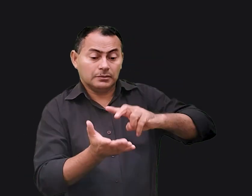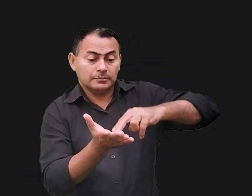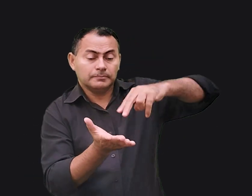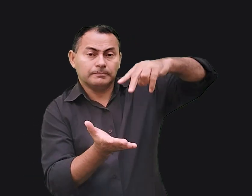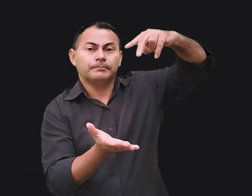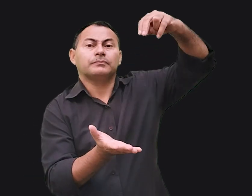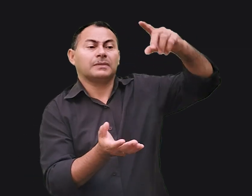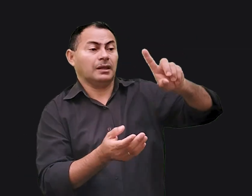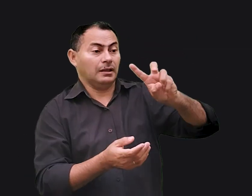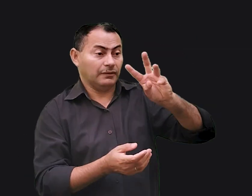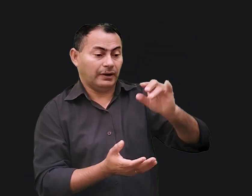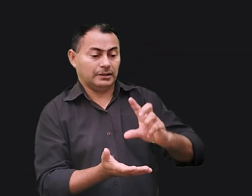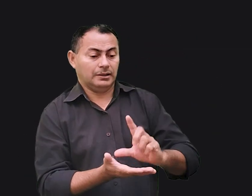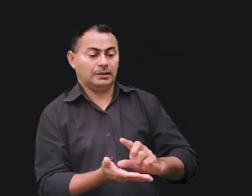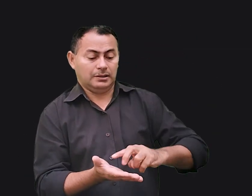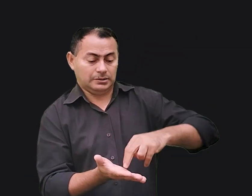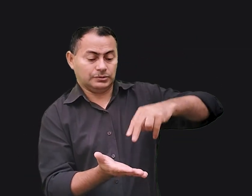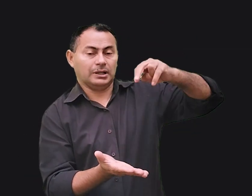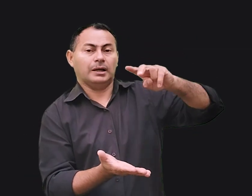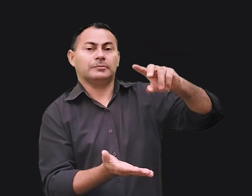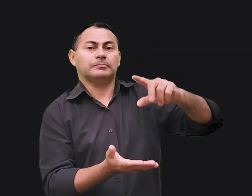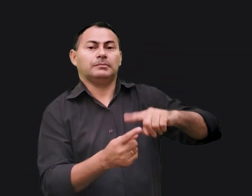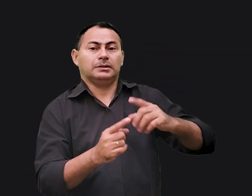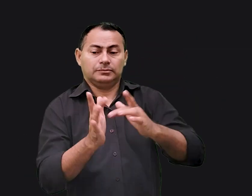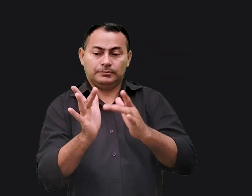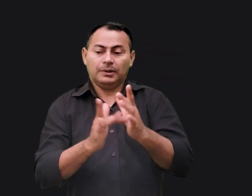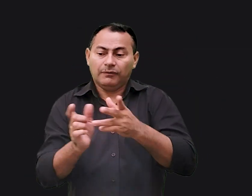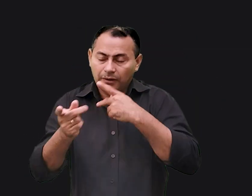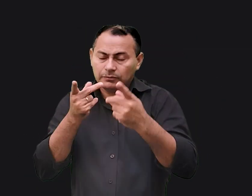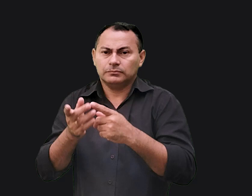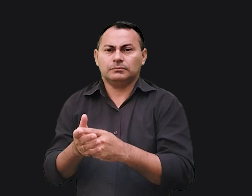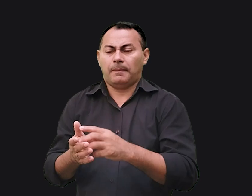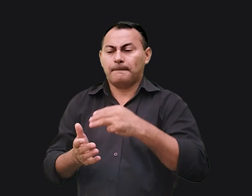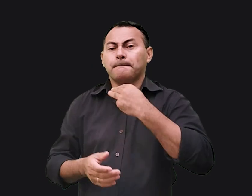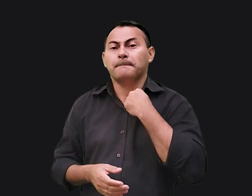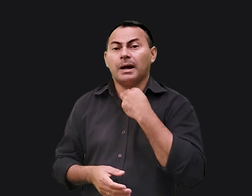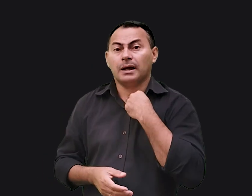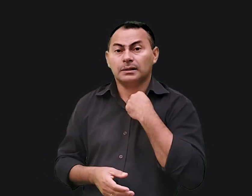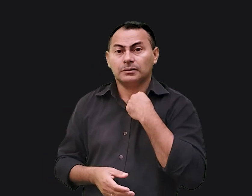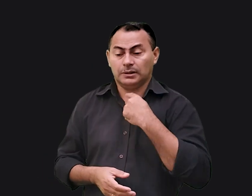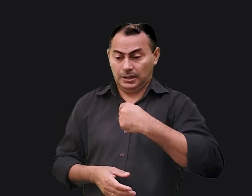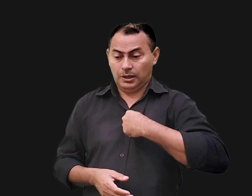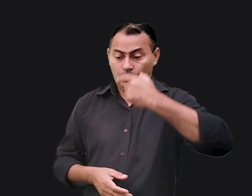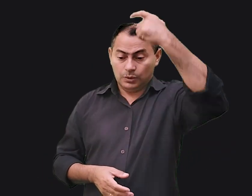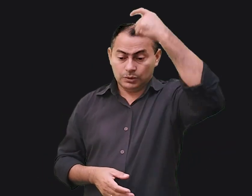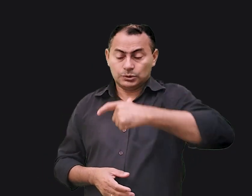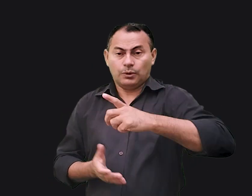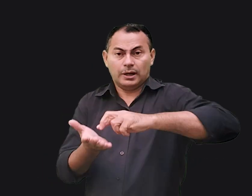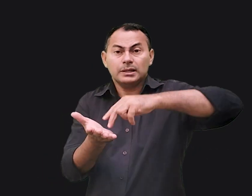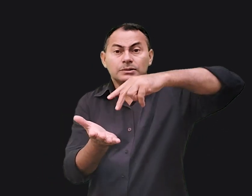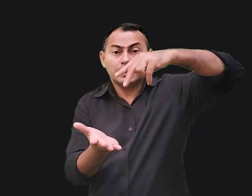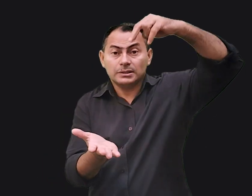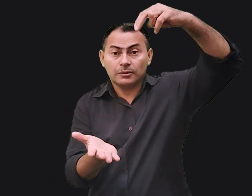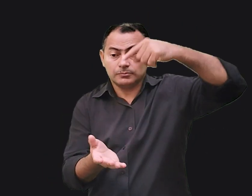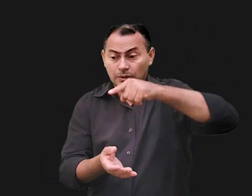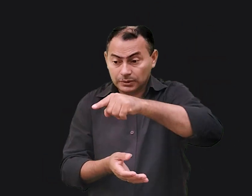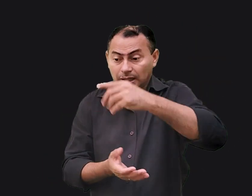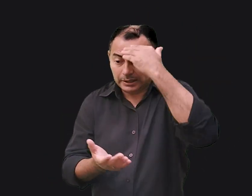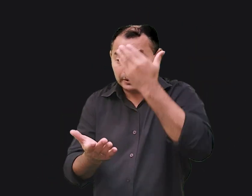da ressurreição ele vai ressuscitar. Mas Jesus diz, Marta, eu sou a ressurreição, você